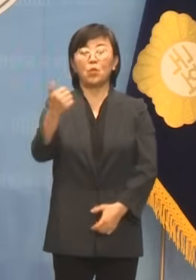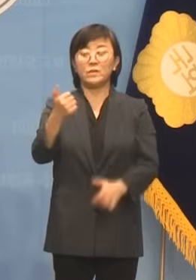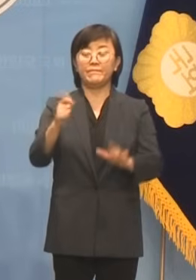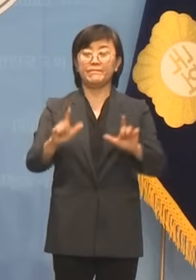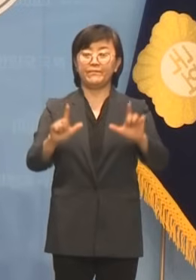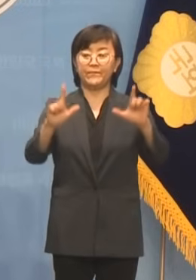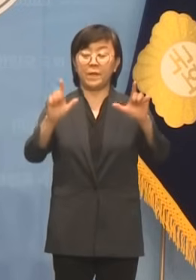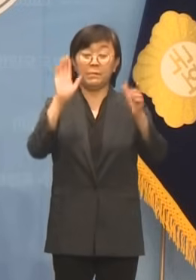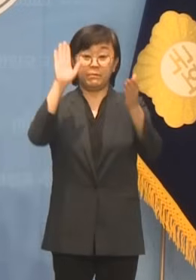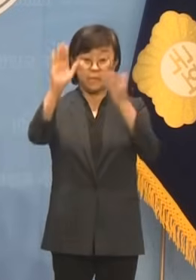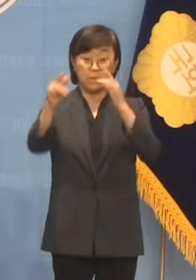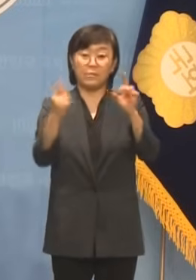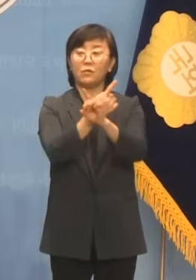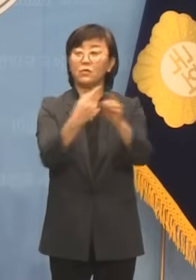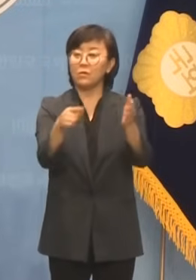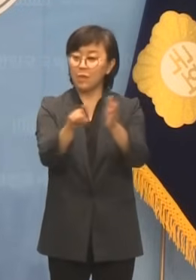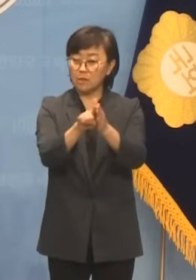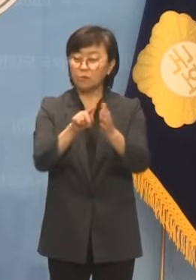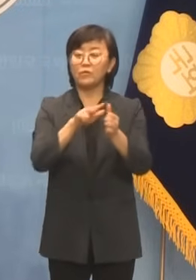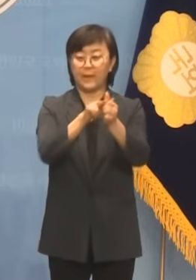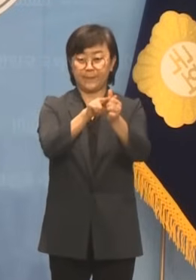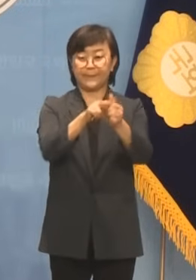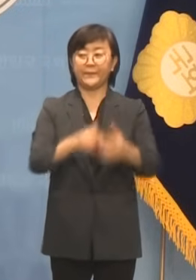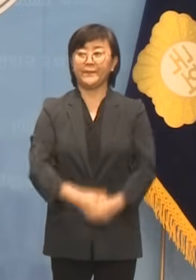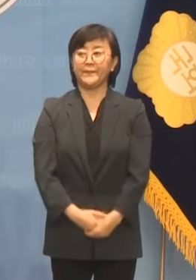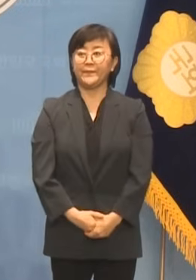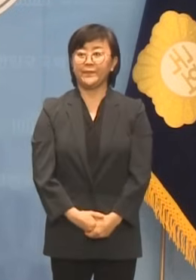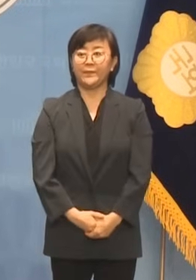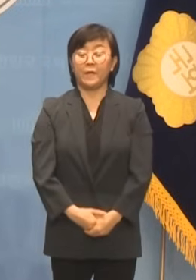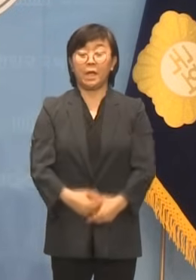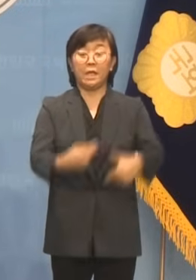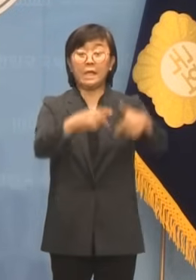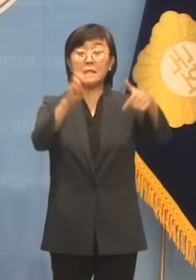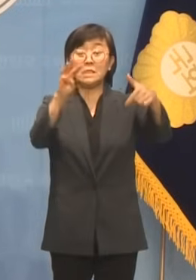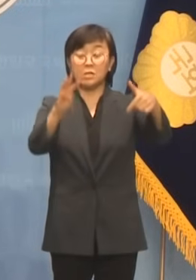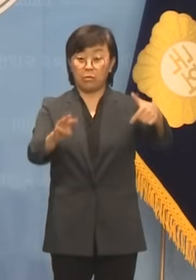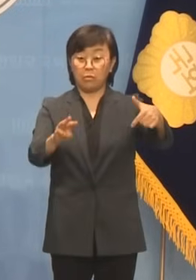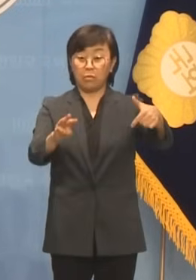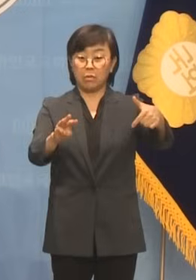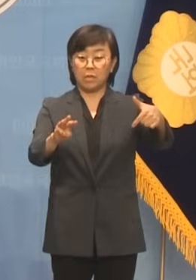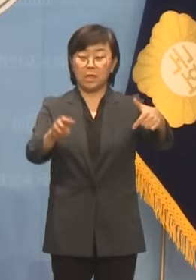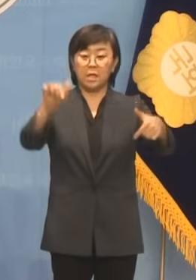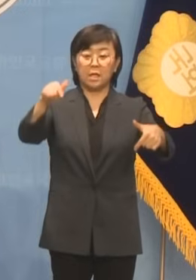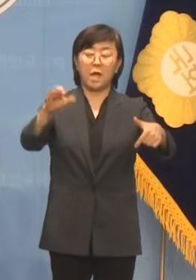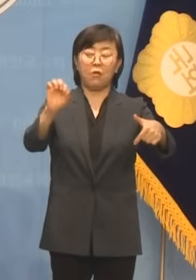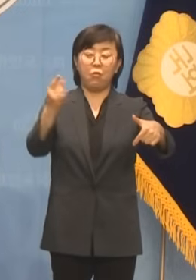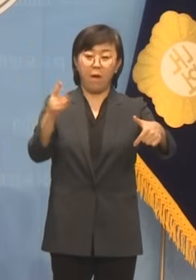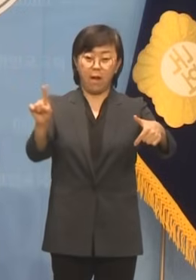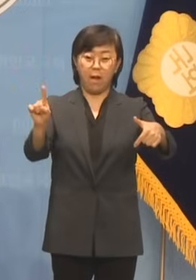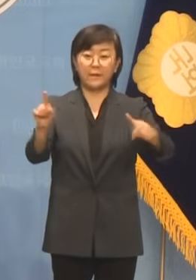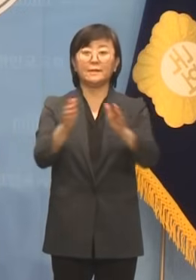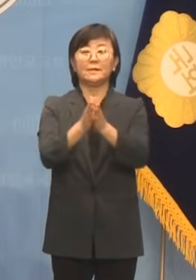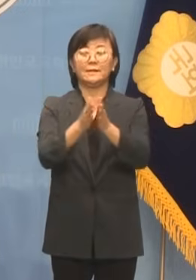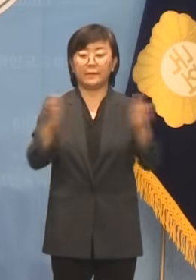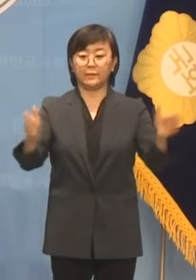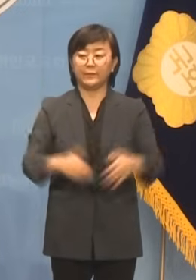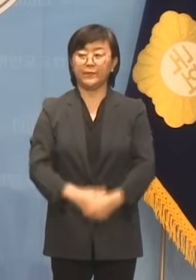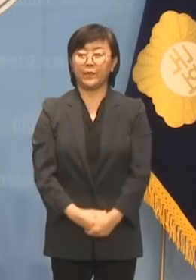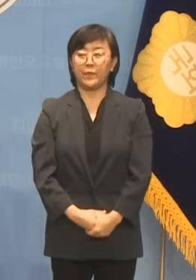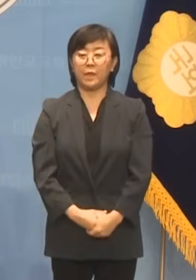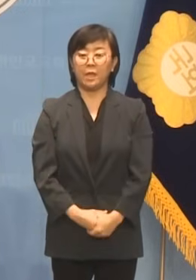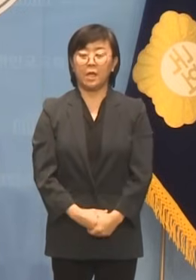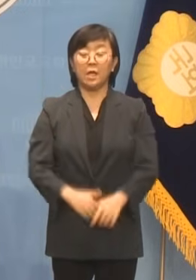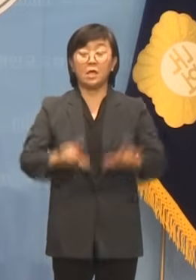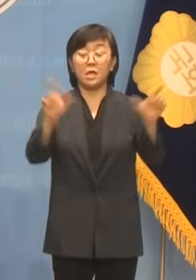(2050년) 미래를 바꾸기 위해 출마합니다. 인천 중구 영종 강화 옹진에서 시작합니다.